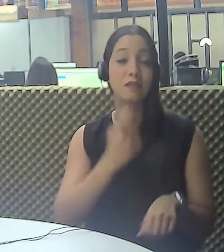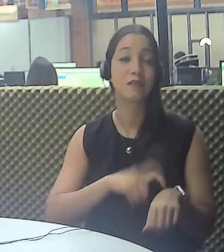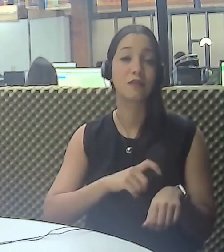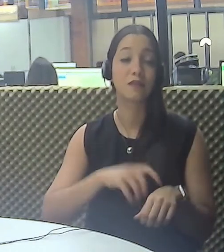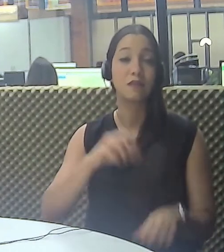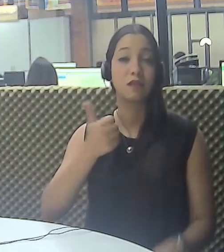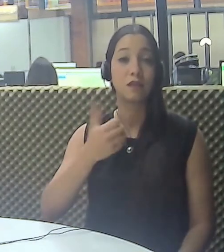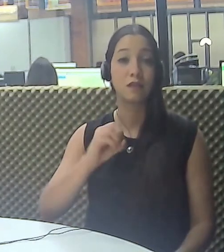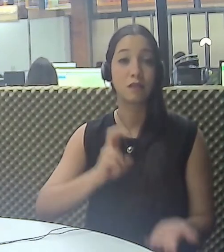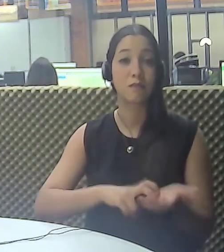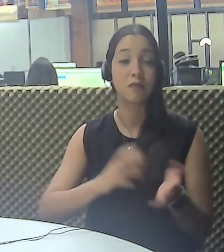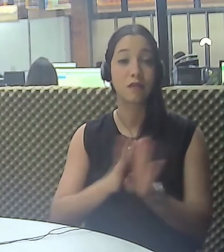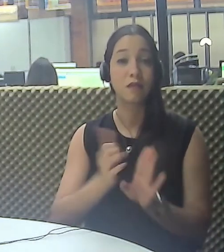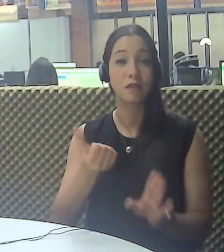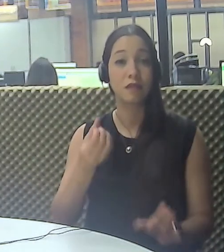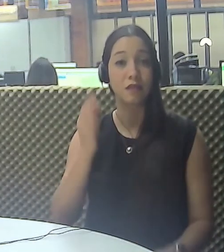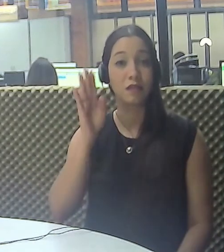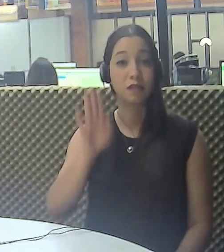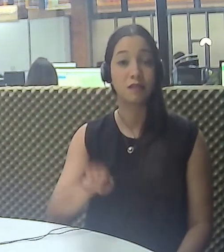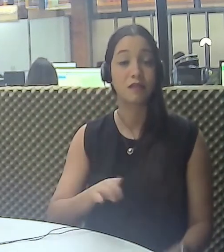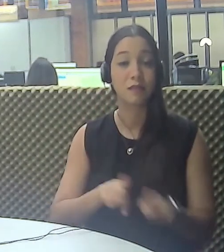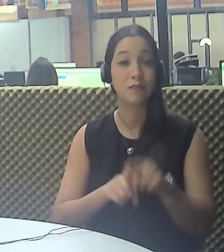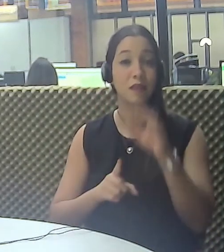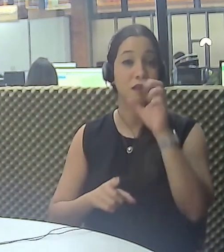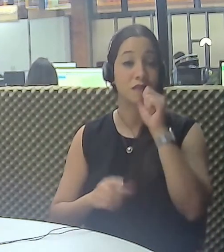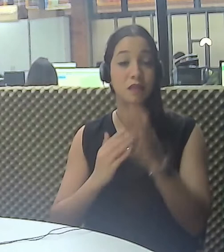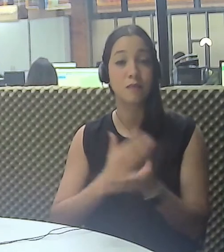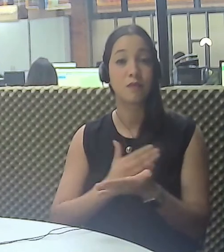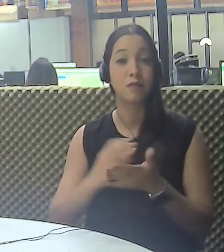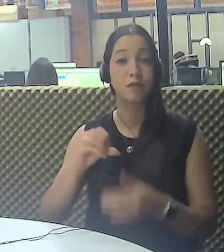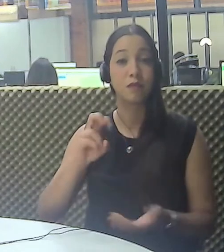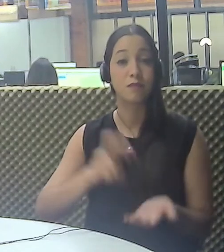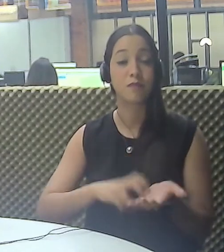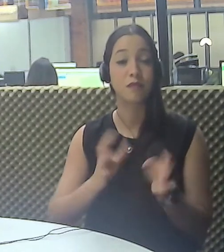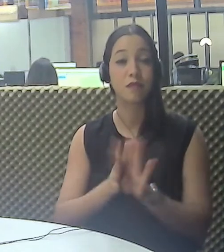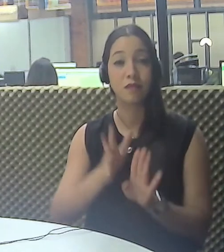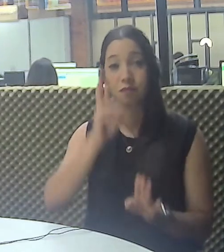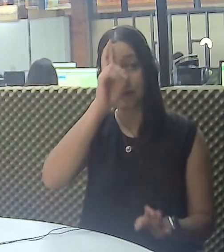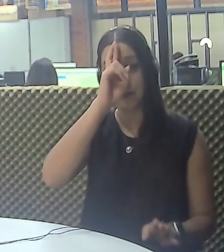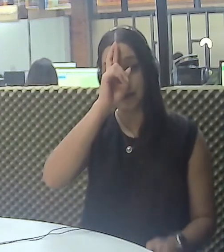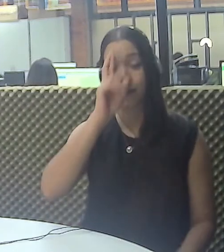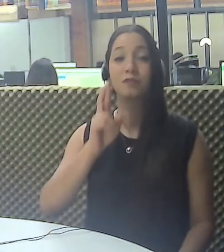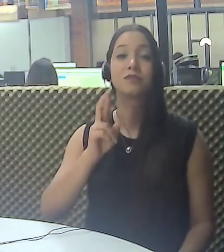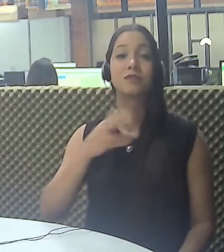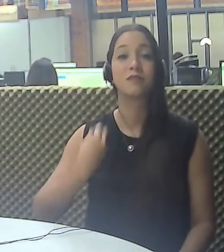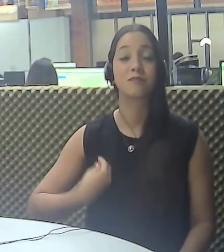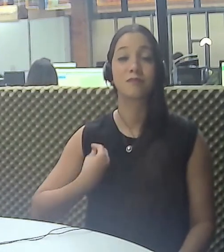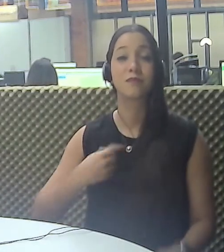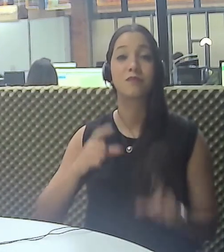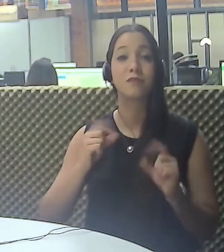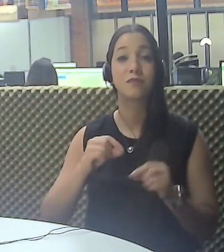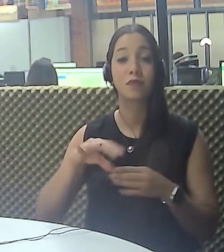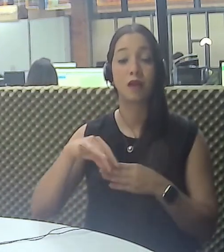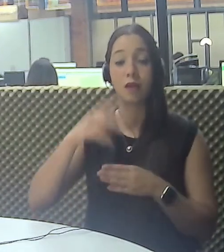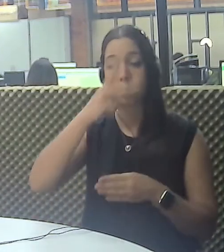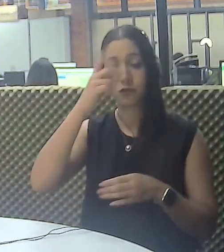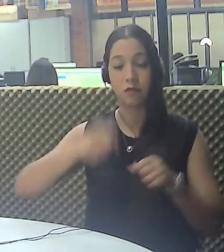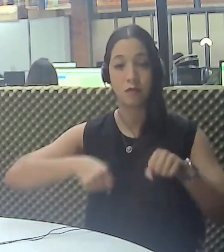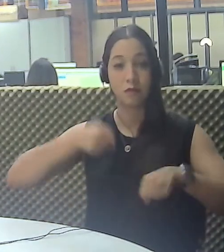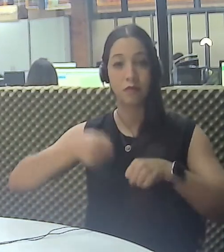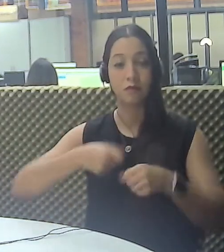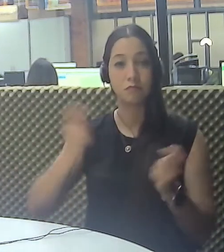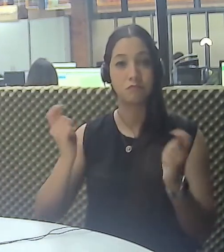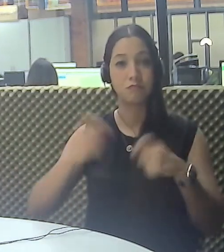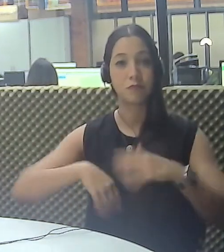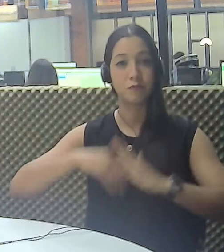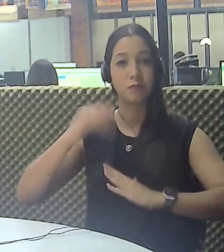da manhã às 4 da tarde, e aos sábados, das 9 da manhã ao meio-dia, com a presença de um condutor capacitado.